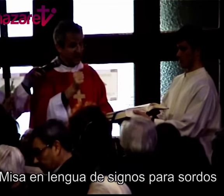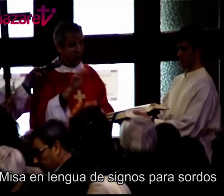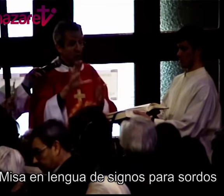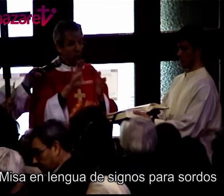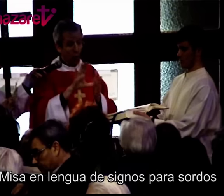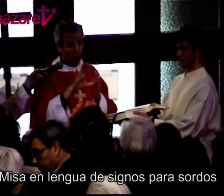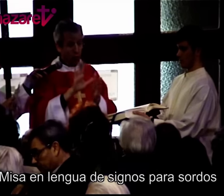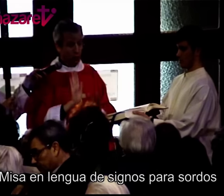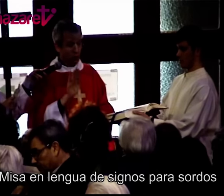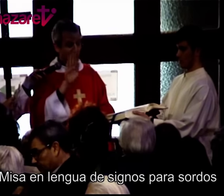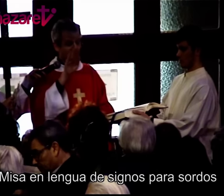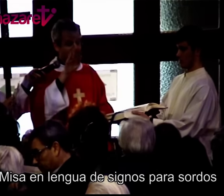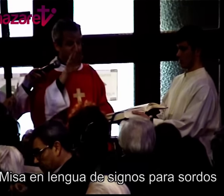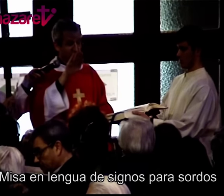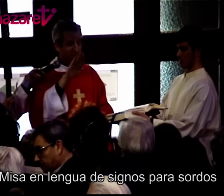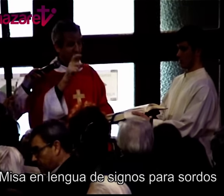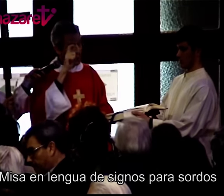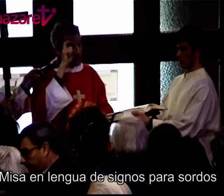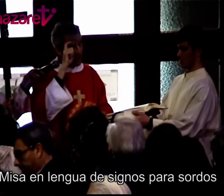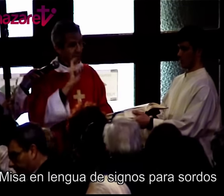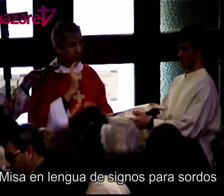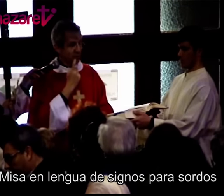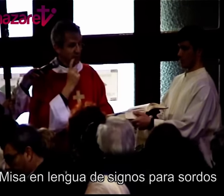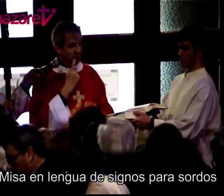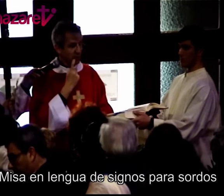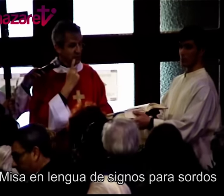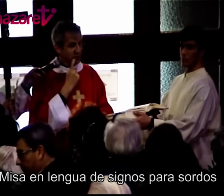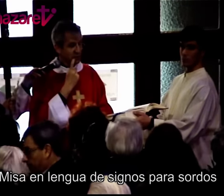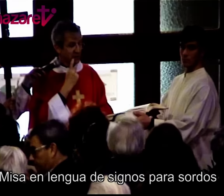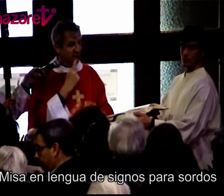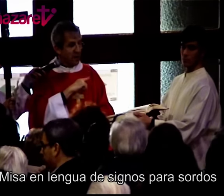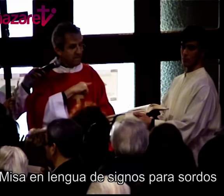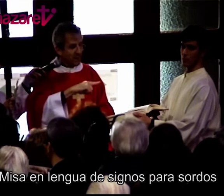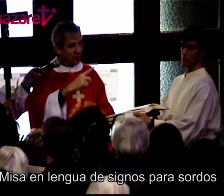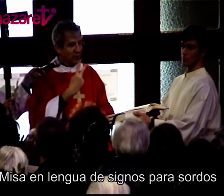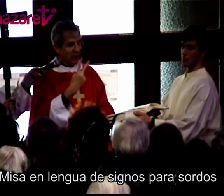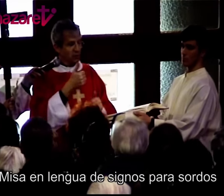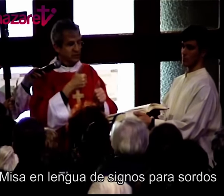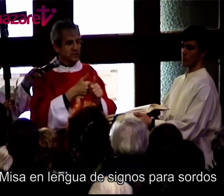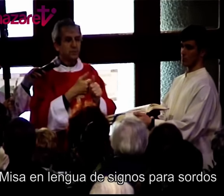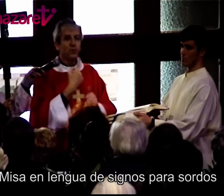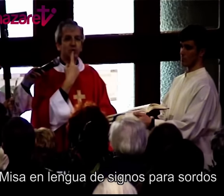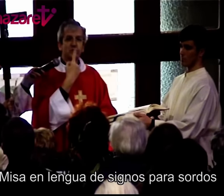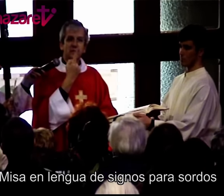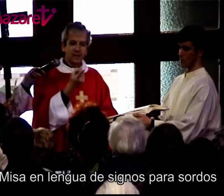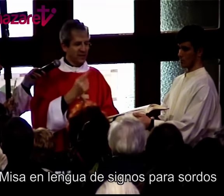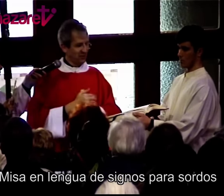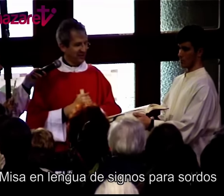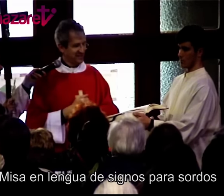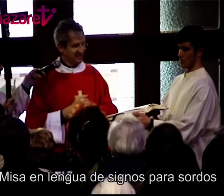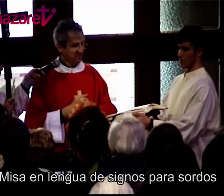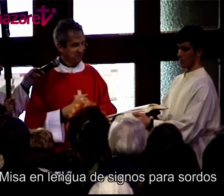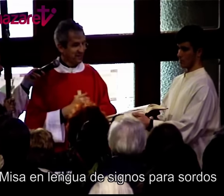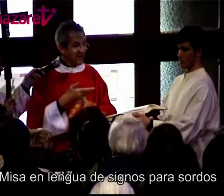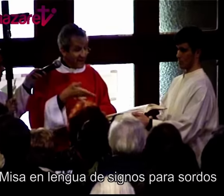Betania, junto al monte llamado de los Olivos, mandó a dos discípulos